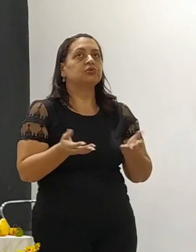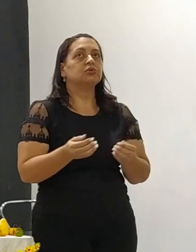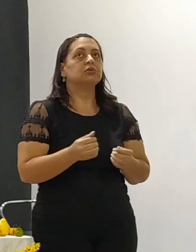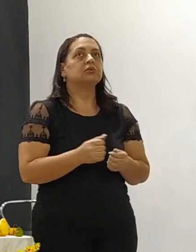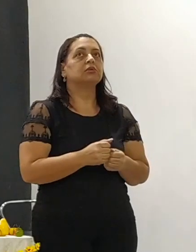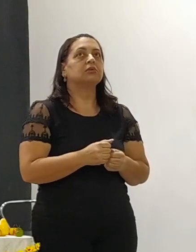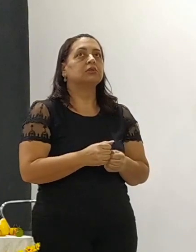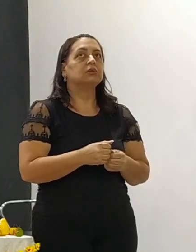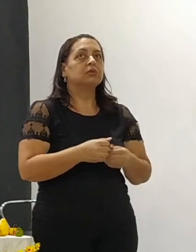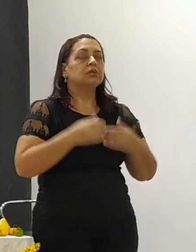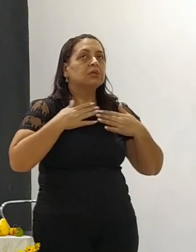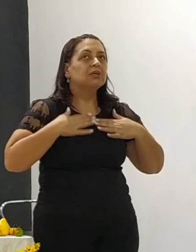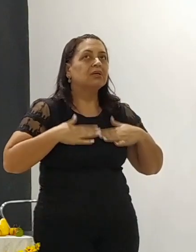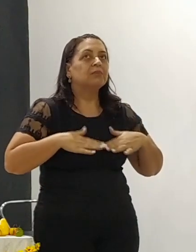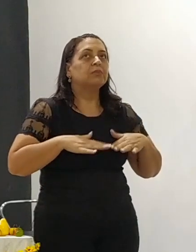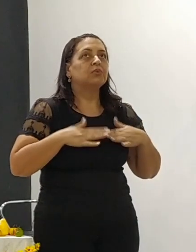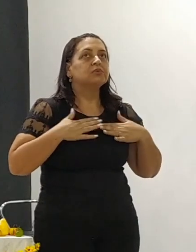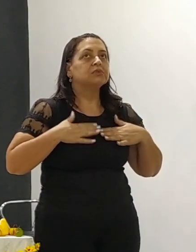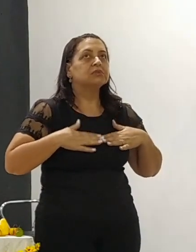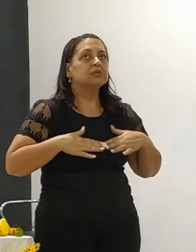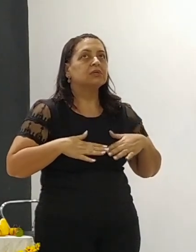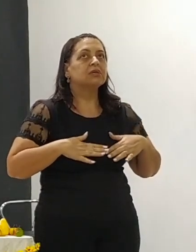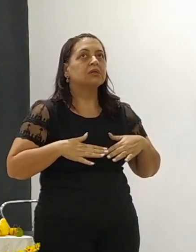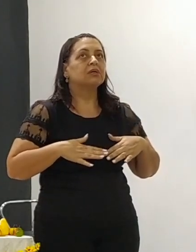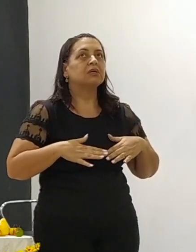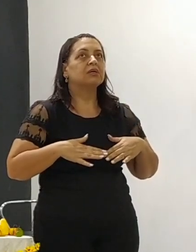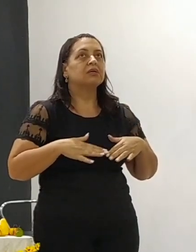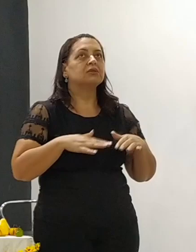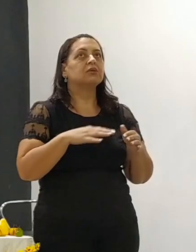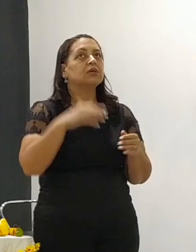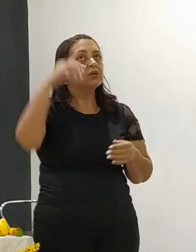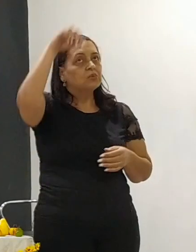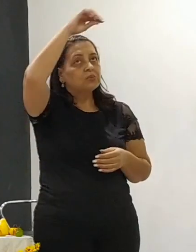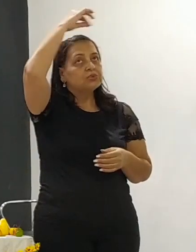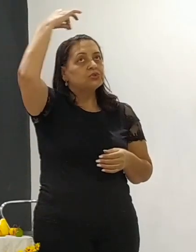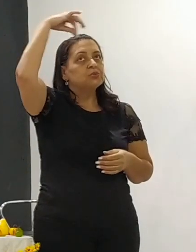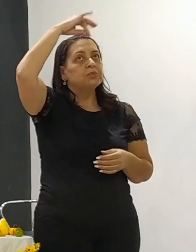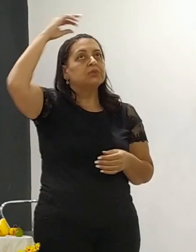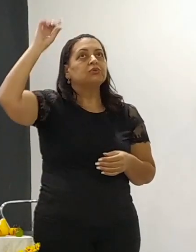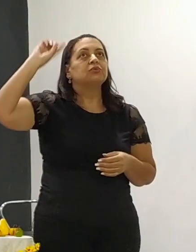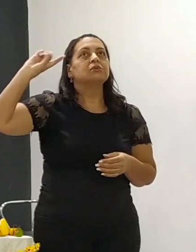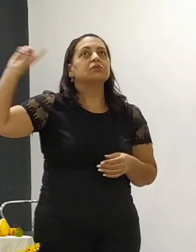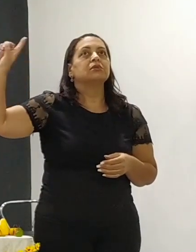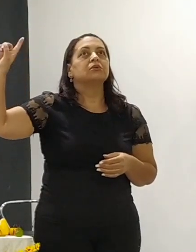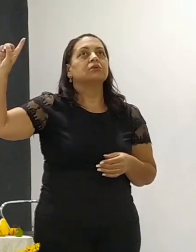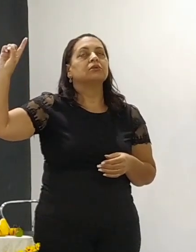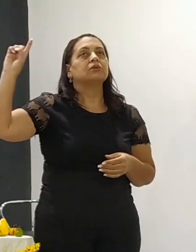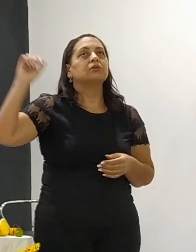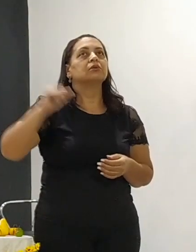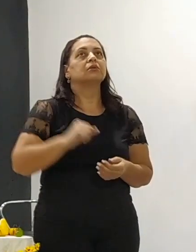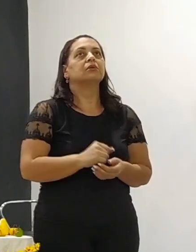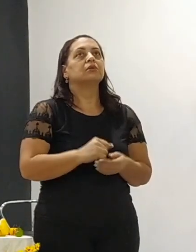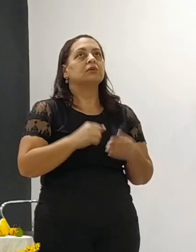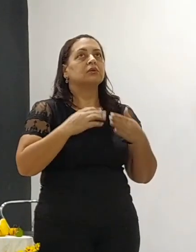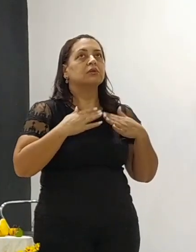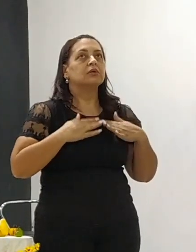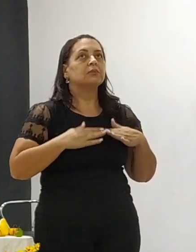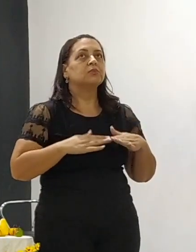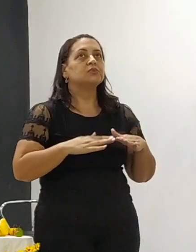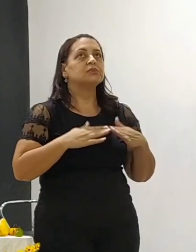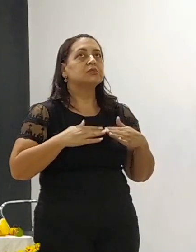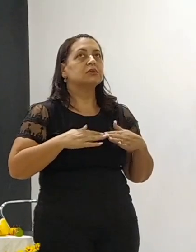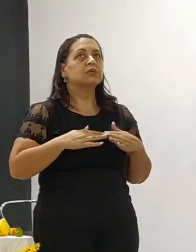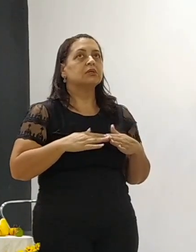e repousará sobre ele o Espírito do Senhor. E repousará sobre ele